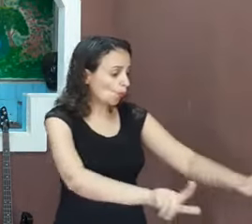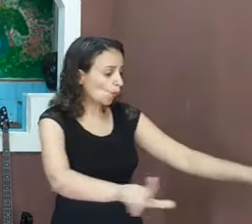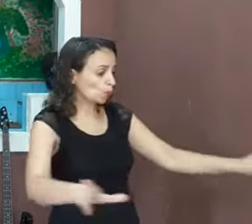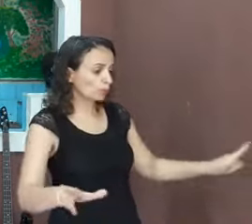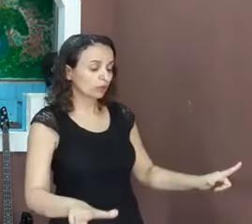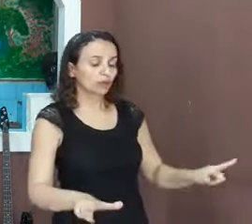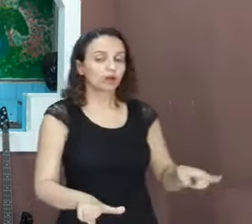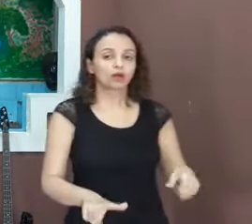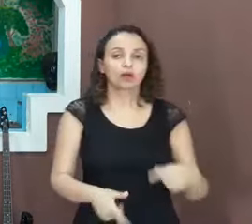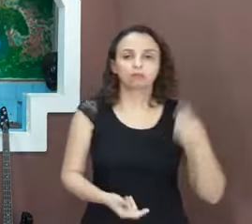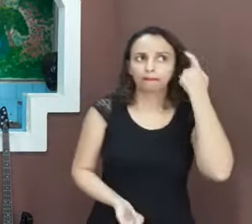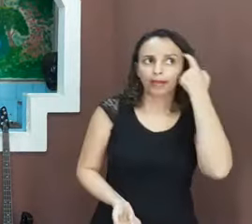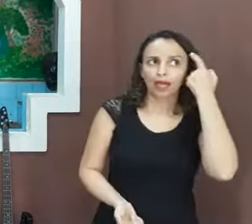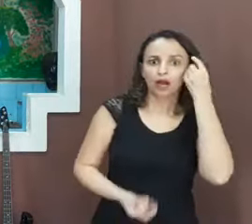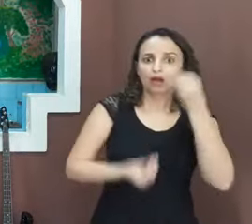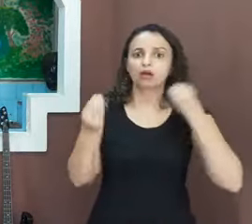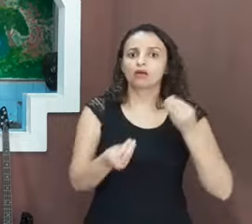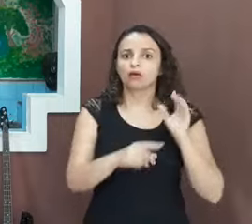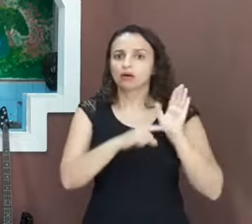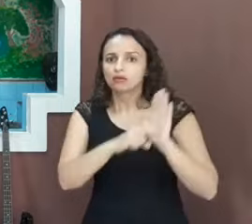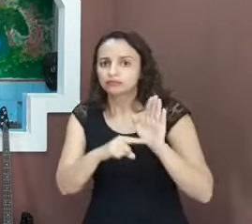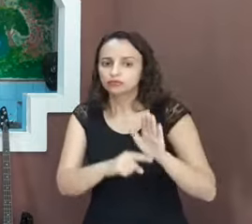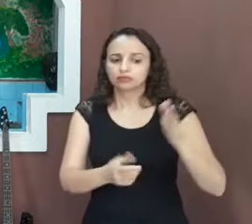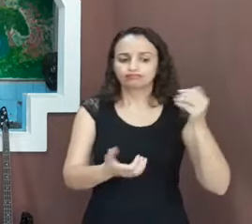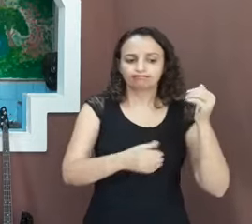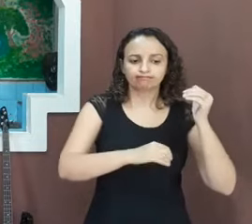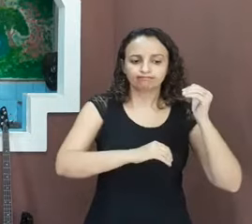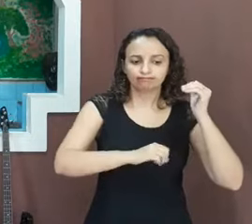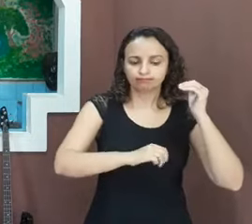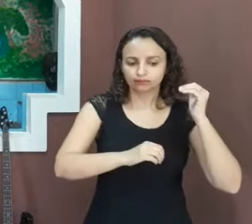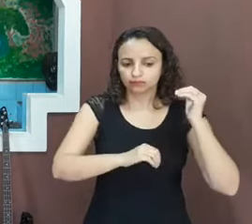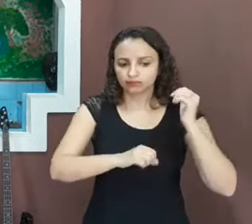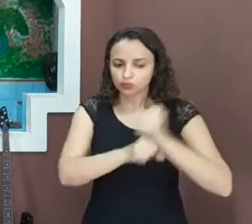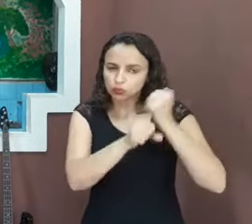a noção da ajuda, a noção da construção.